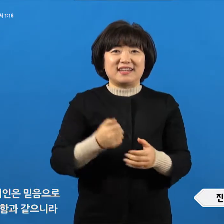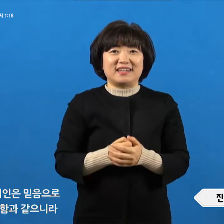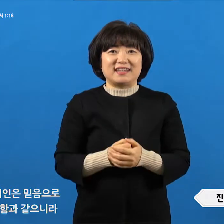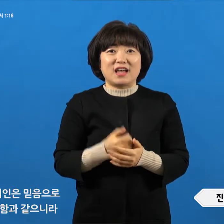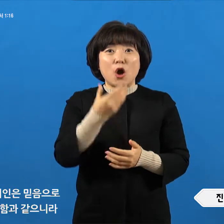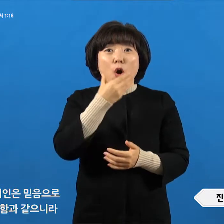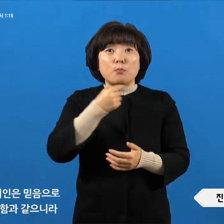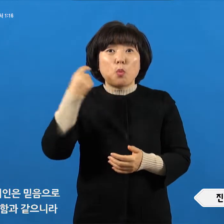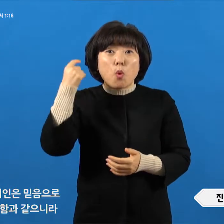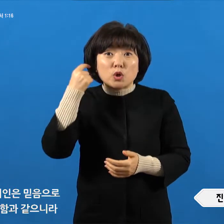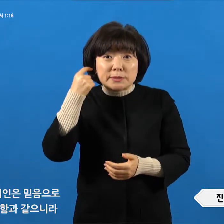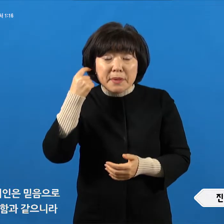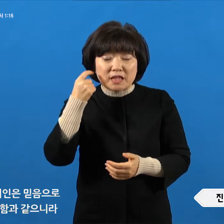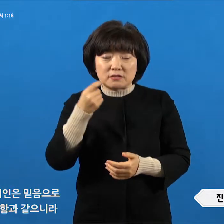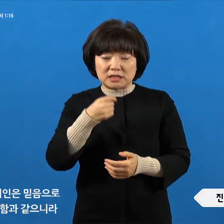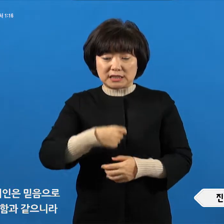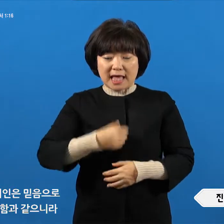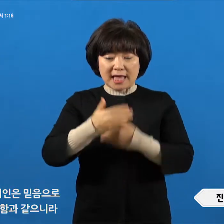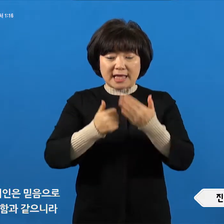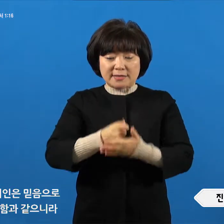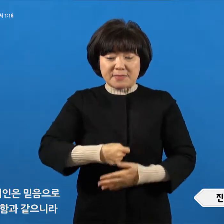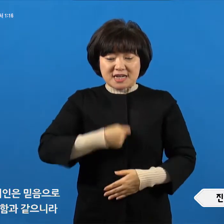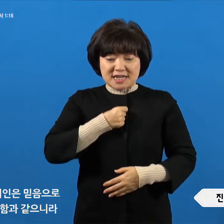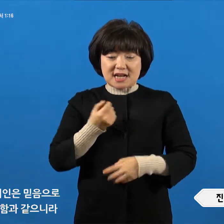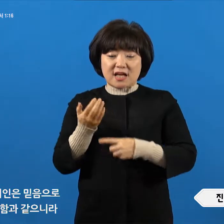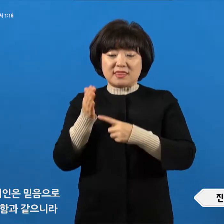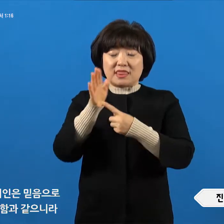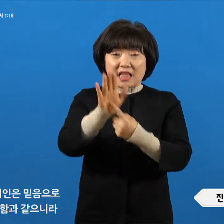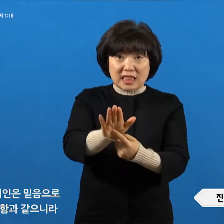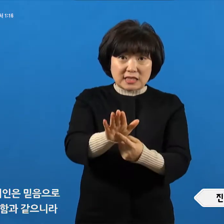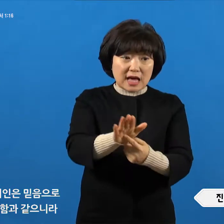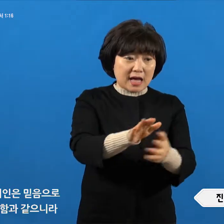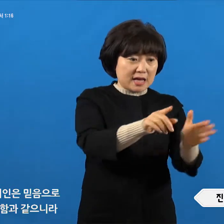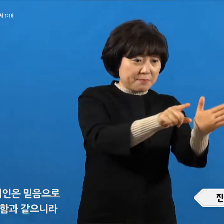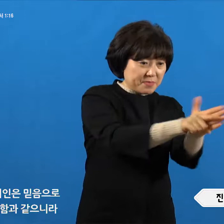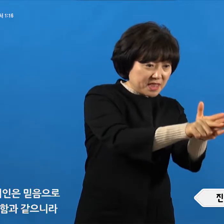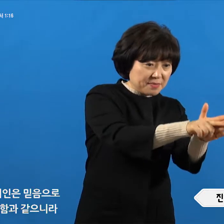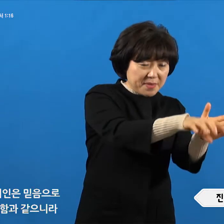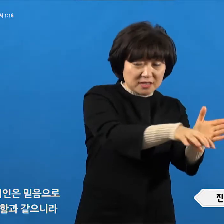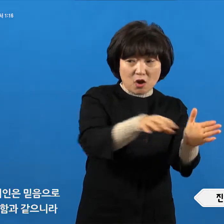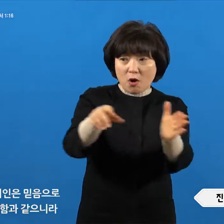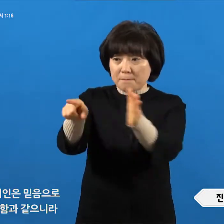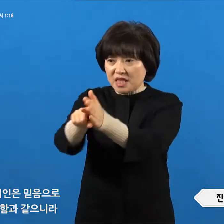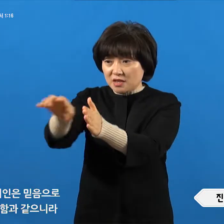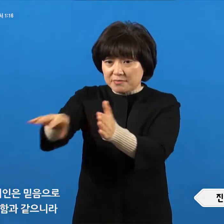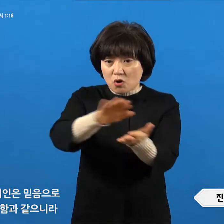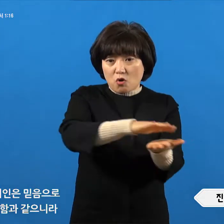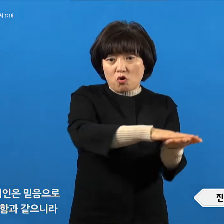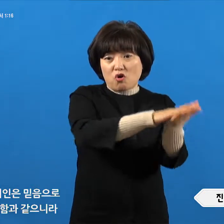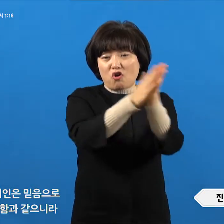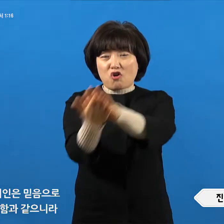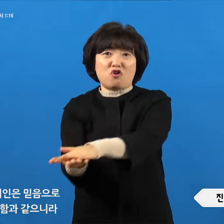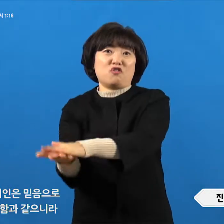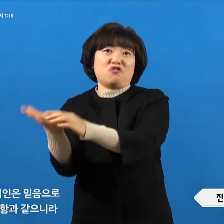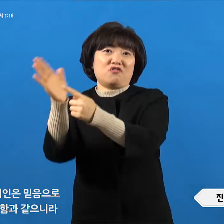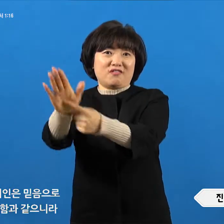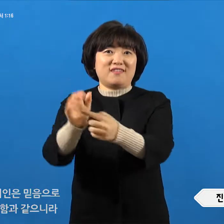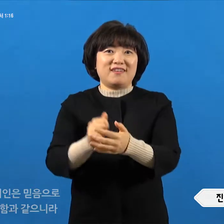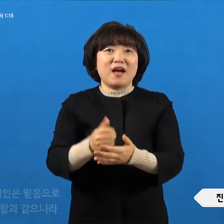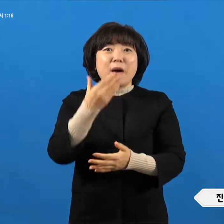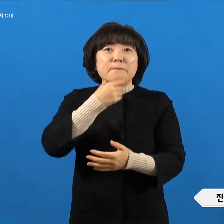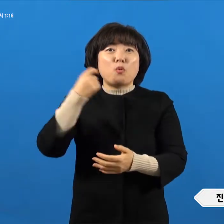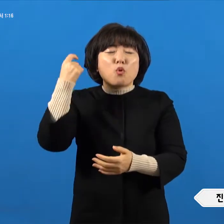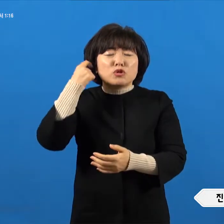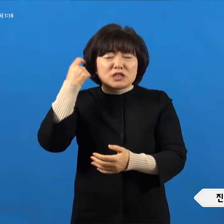복음에는 하나님의 의가 나타납니다. 믿음에서 믿음으로 이루게 하십니다. 그렇습니다. 복음이 우리의 삶을